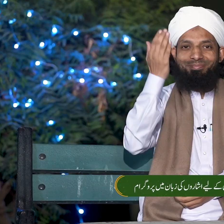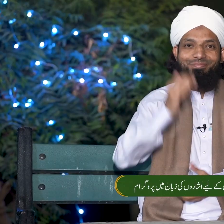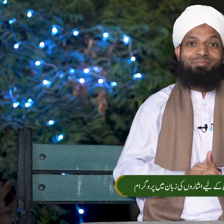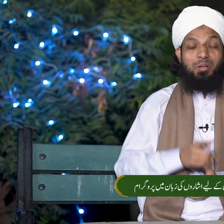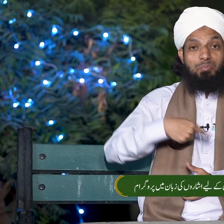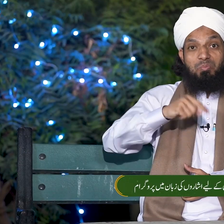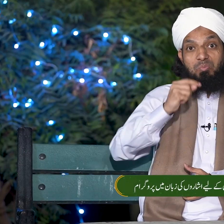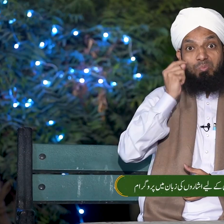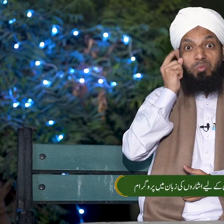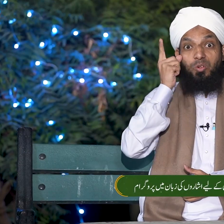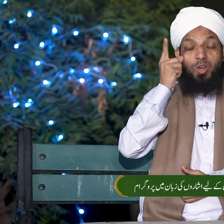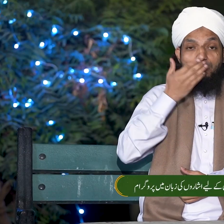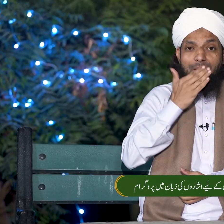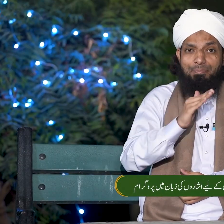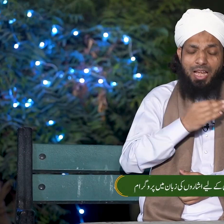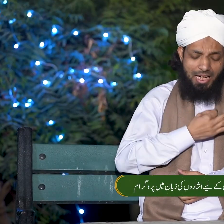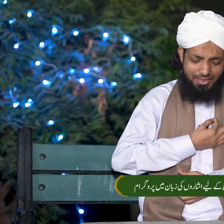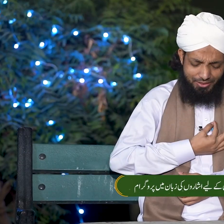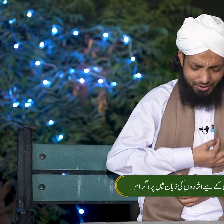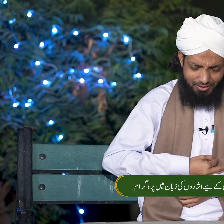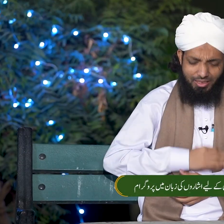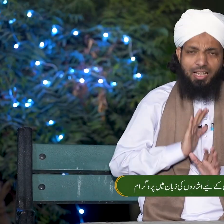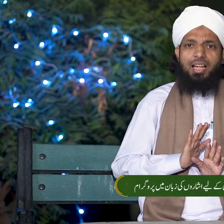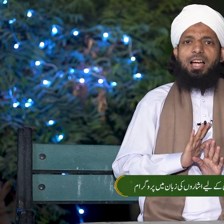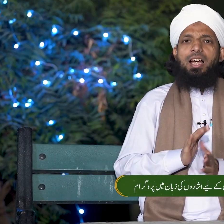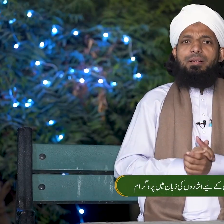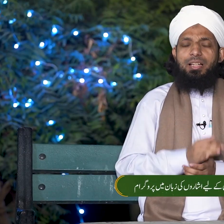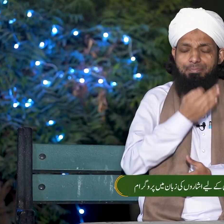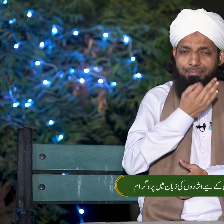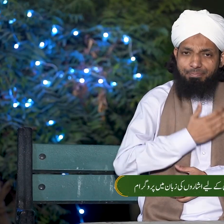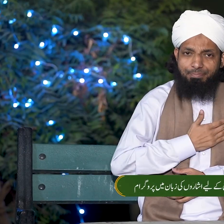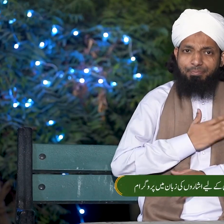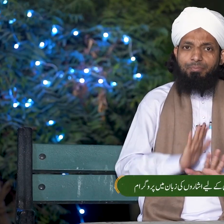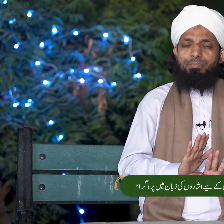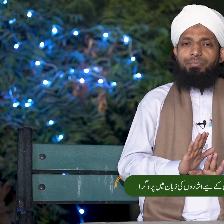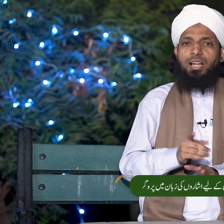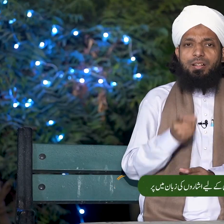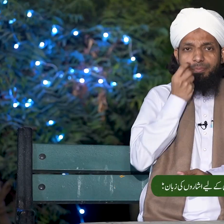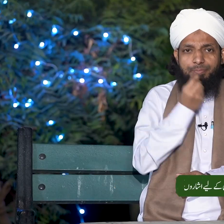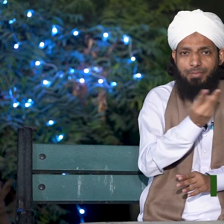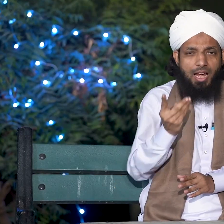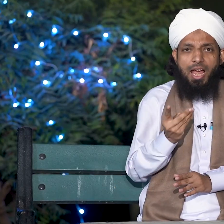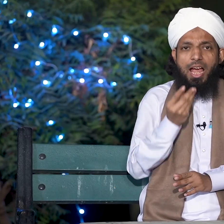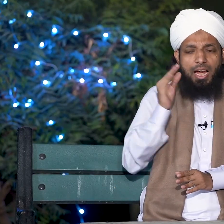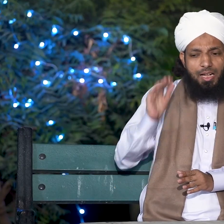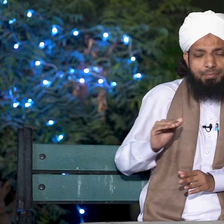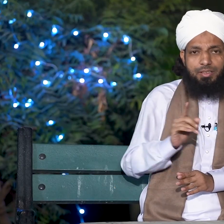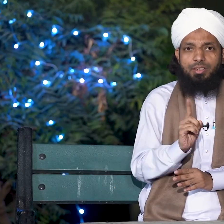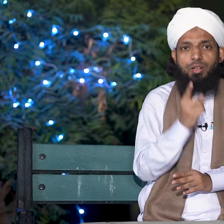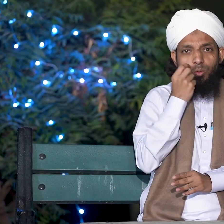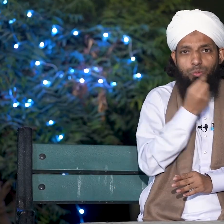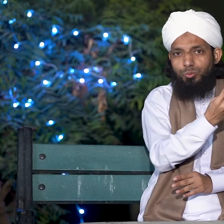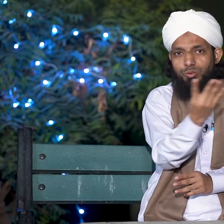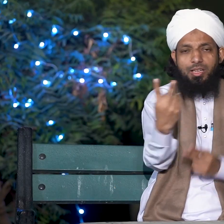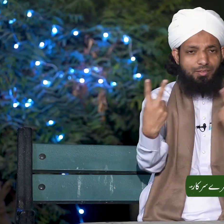چلا عاجزی کرنے سے انسان کی عزت میں کمی نہیں آتی بلکہ لوگوں کے دلوں میں اس کی محبت پیدا